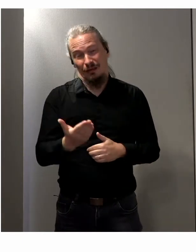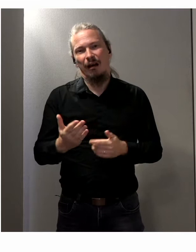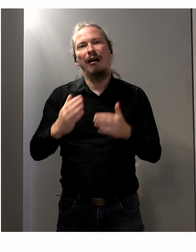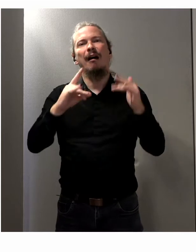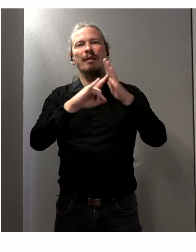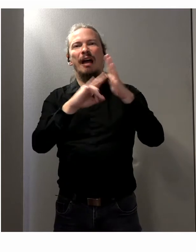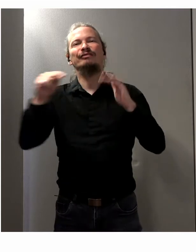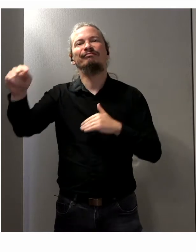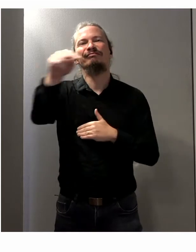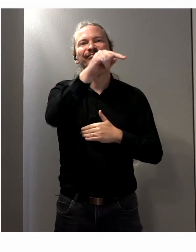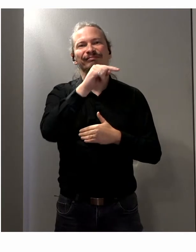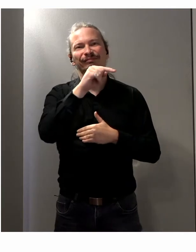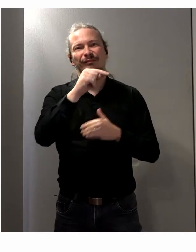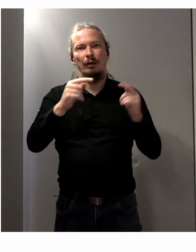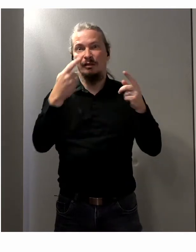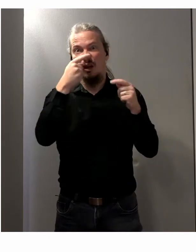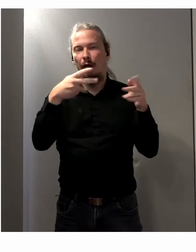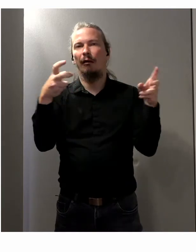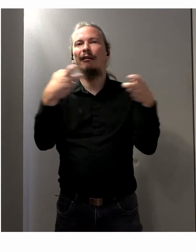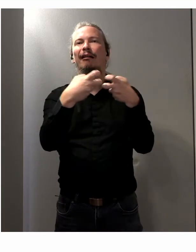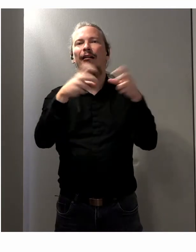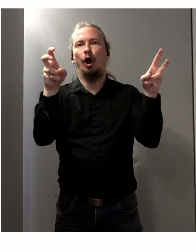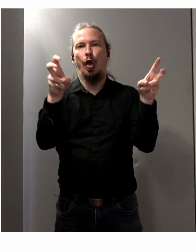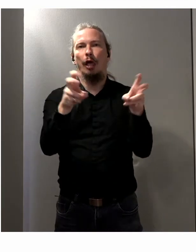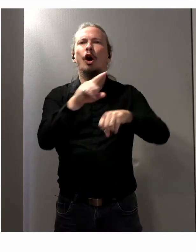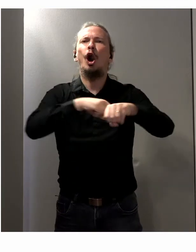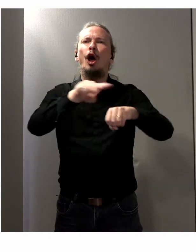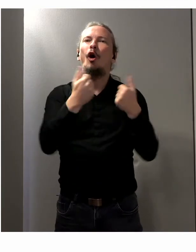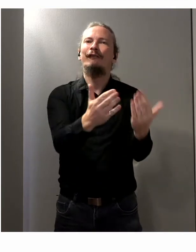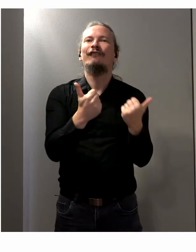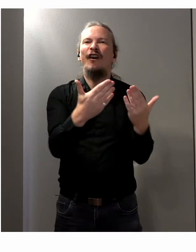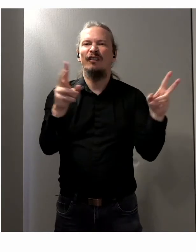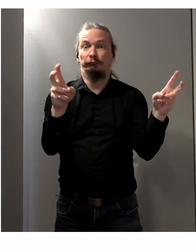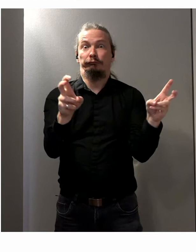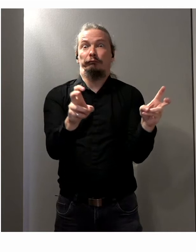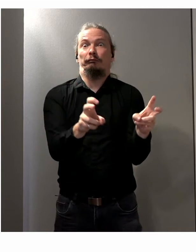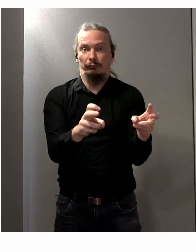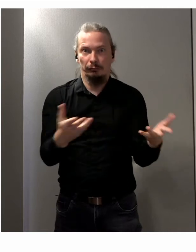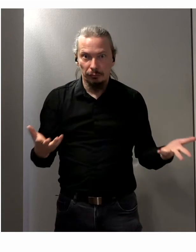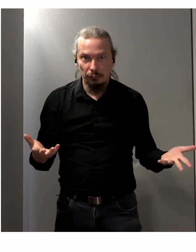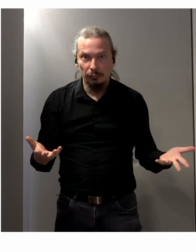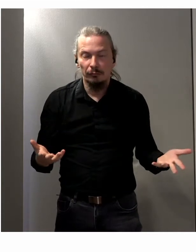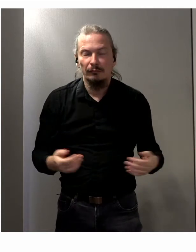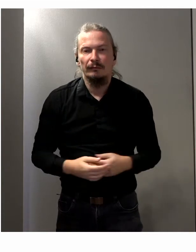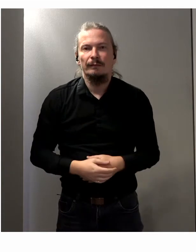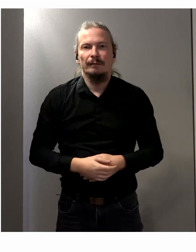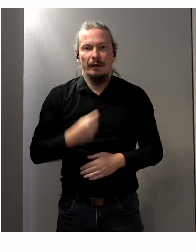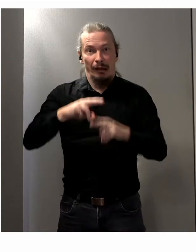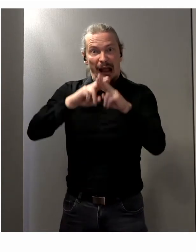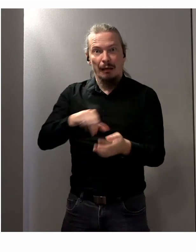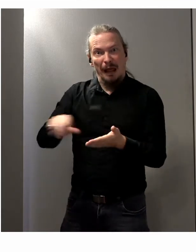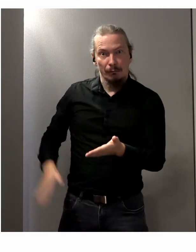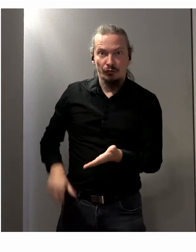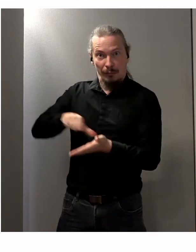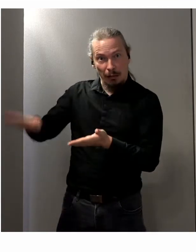maisons départementales avaient tendance aussi à diminuer, en nombre d'heures notamment, ce qui fait que ces reports des restes à charge